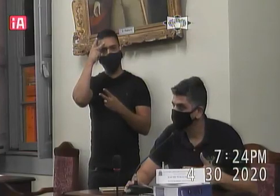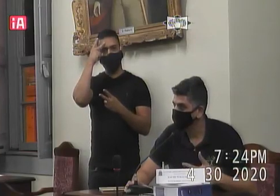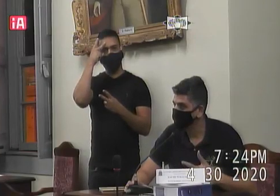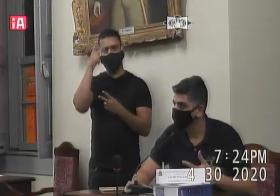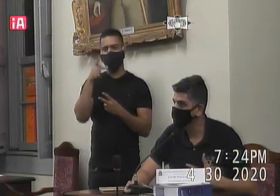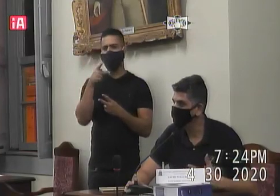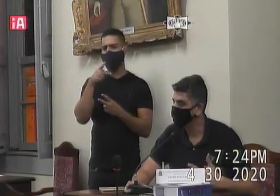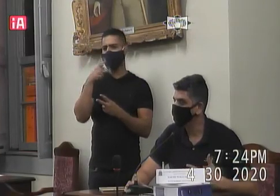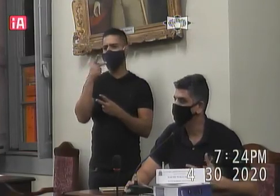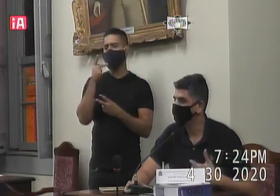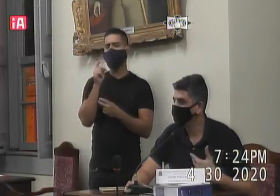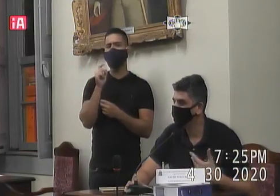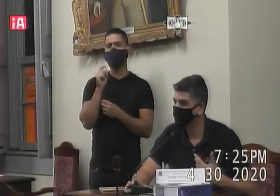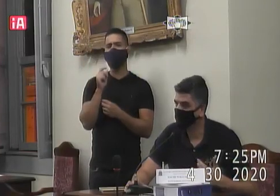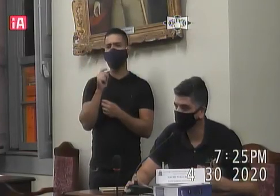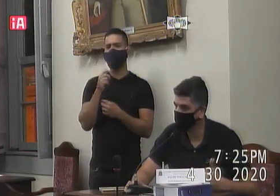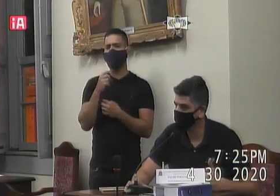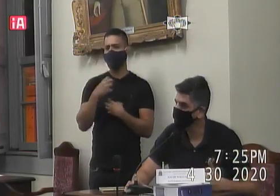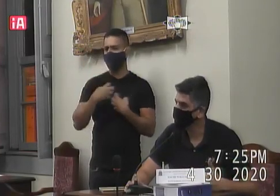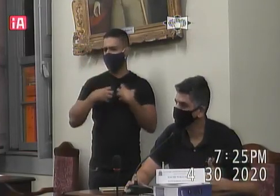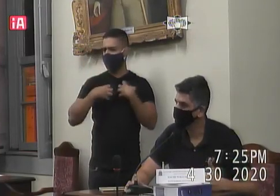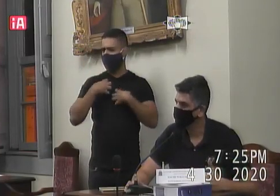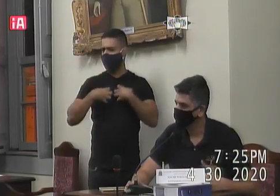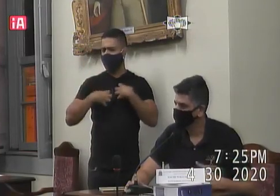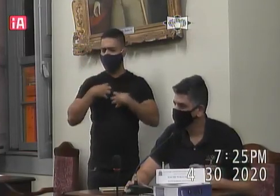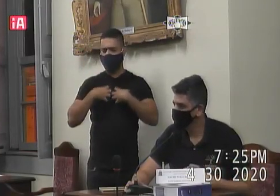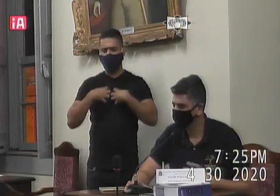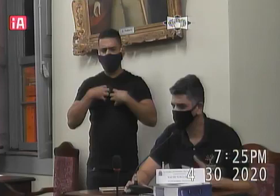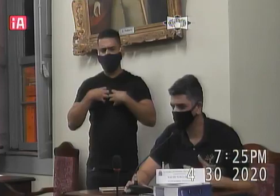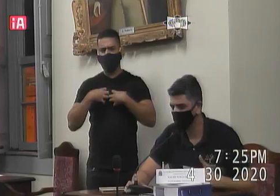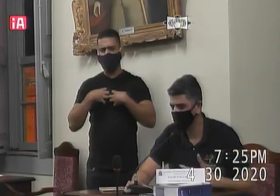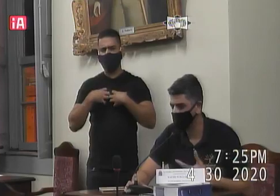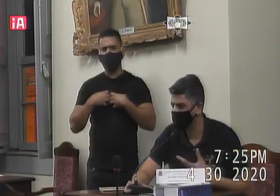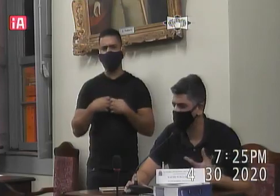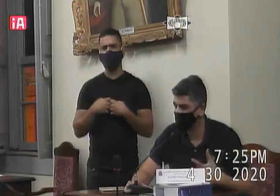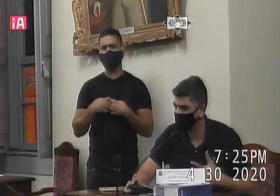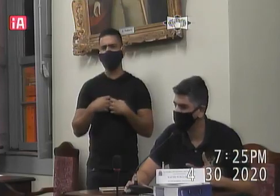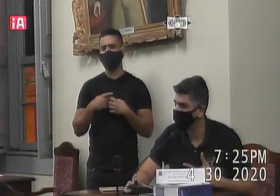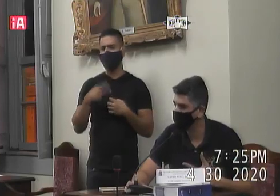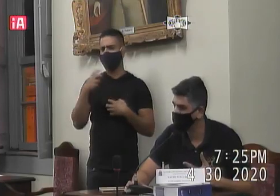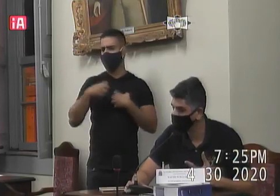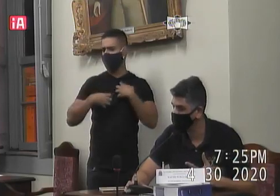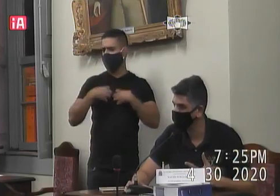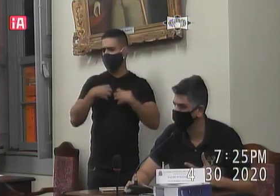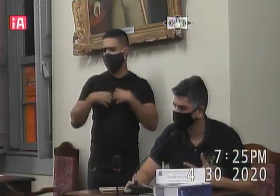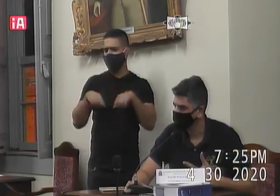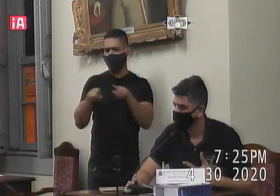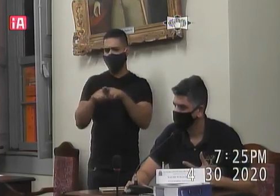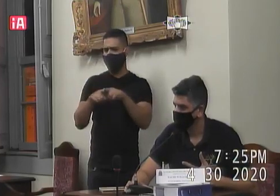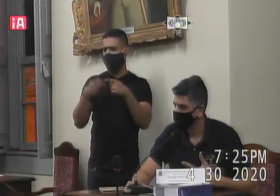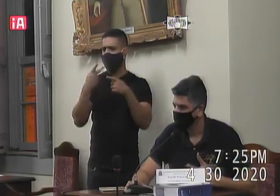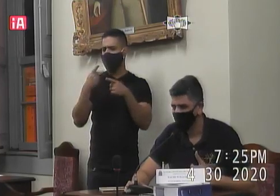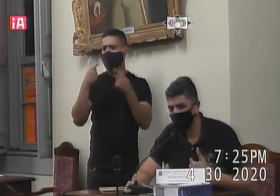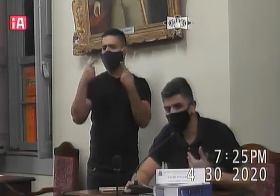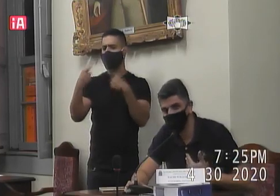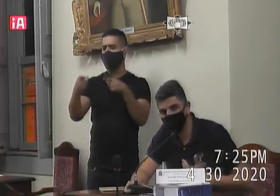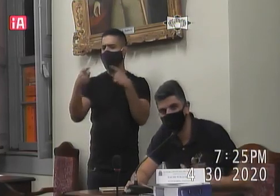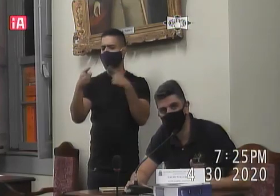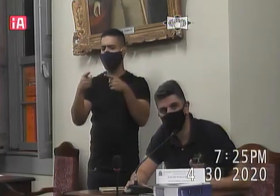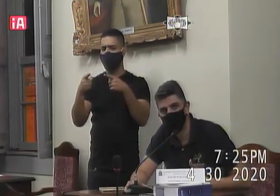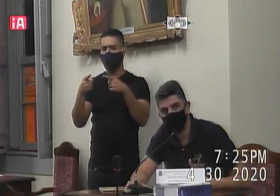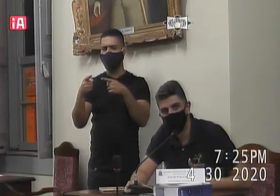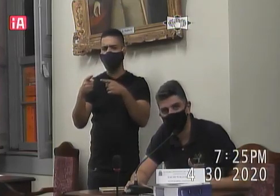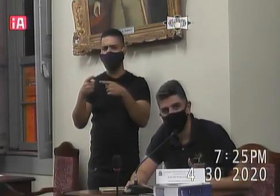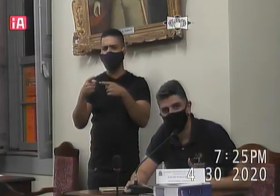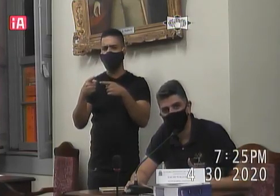falando de uma forma agressiva, de uma forma jocosa, debochando,